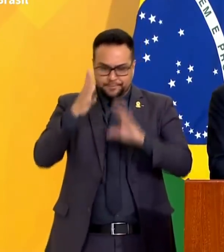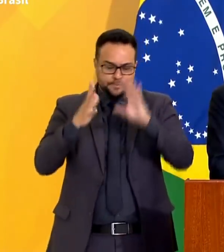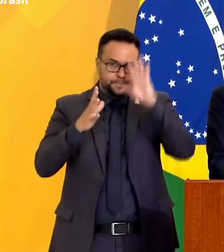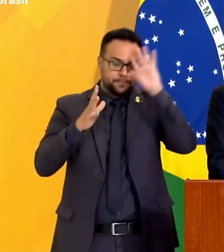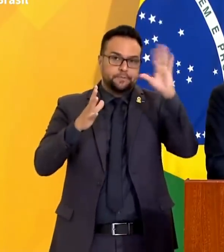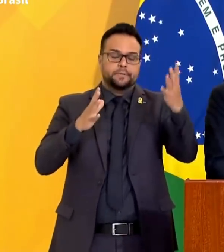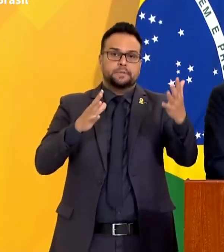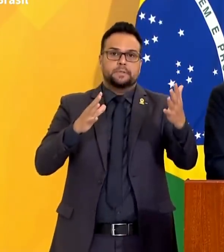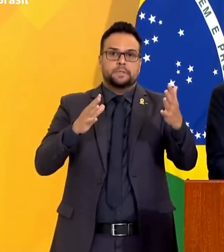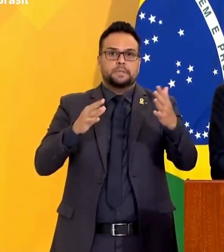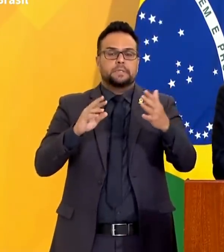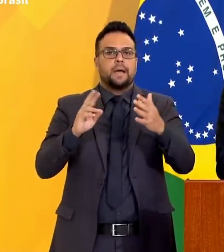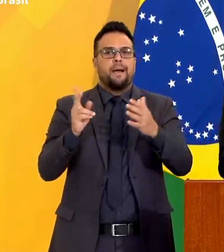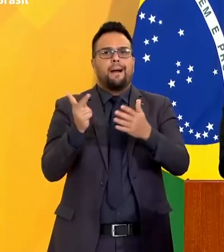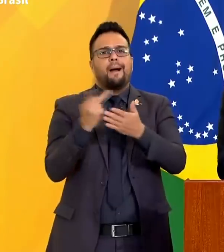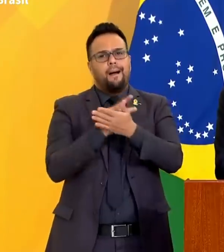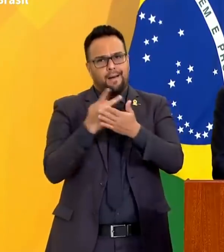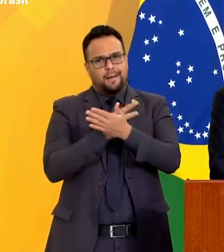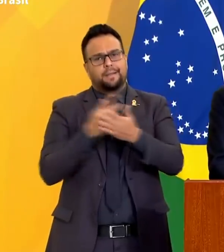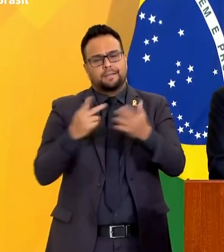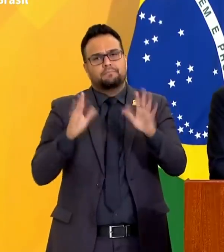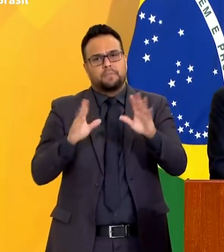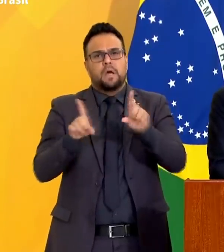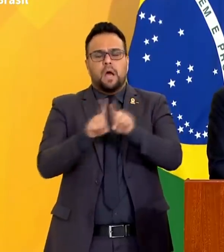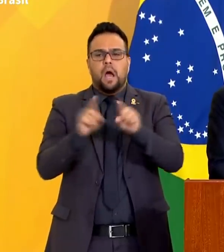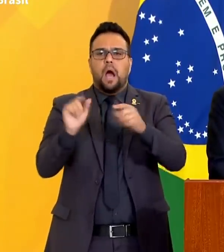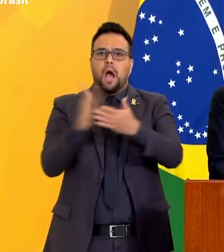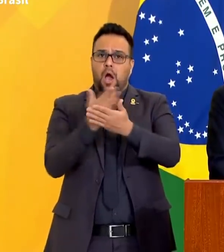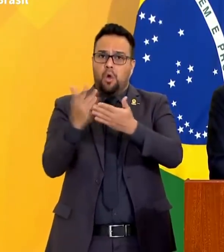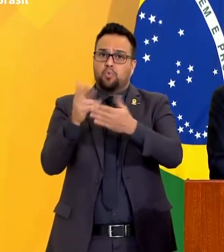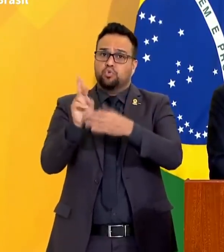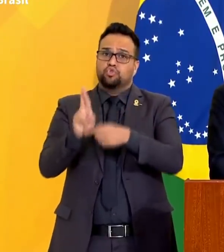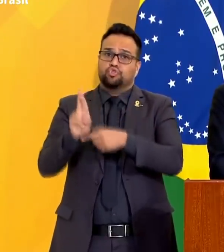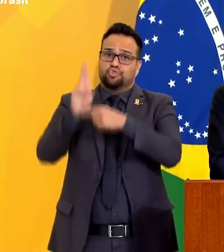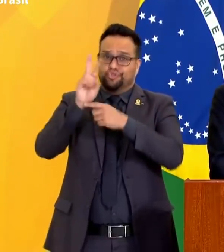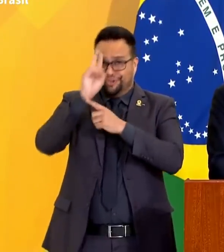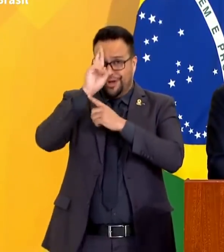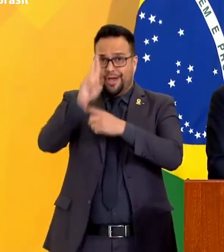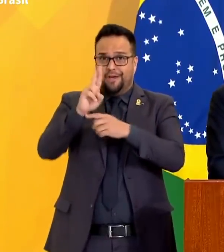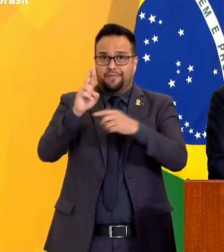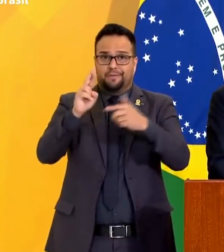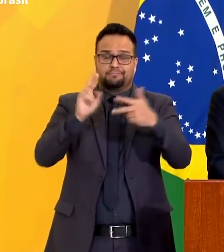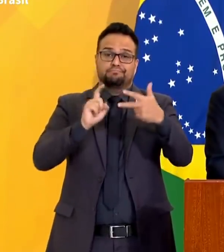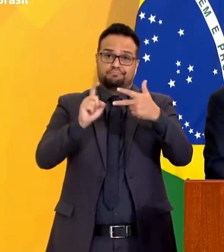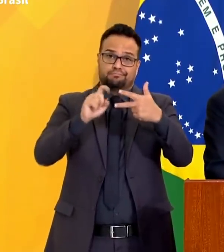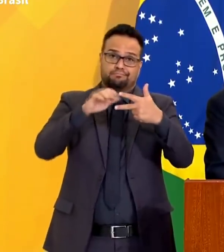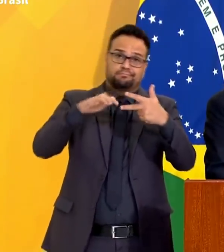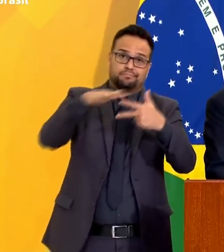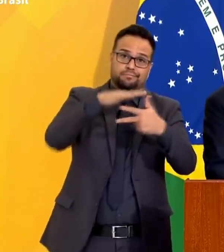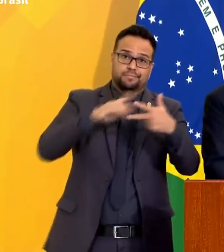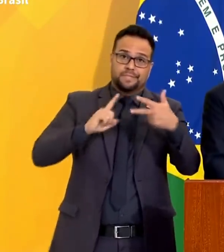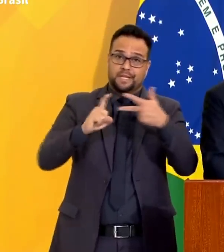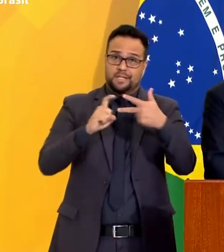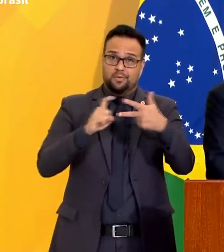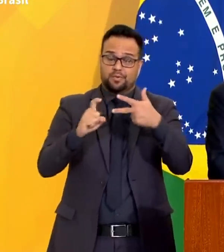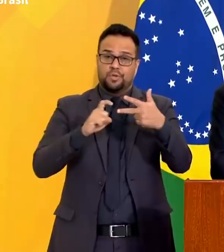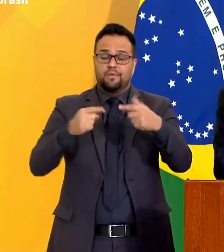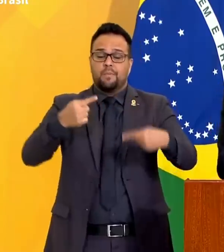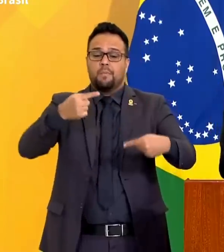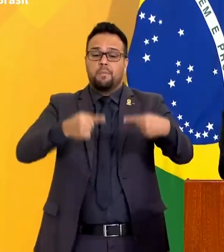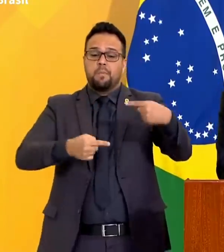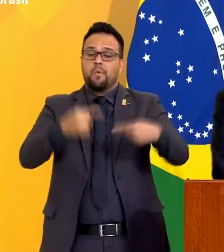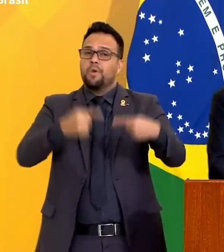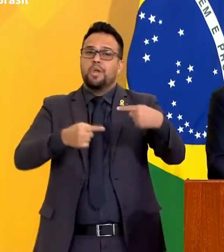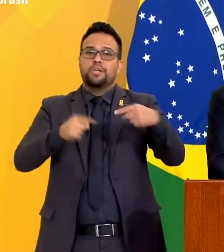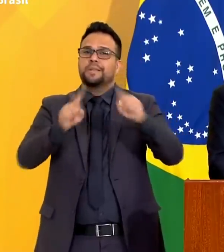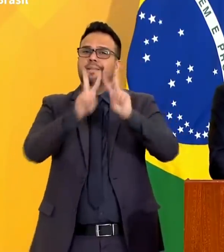equivocadas dos mais variados chefe de executivos pelo Brasil com a polícia não fica em casa a economia e DVD pois